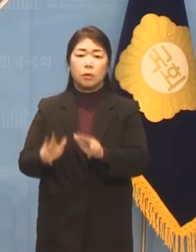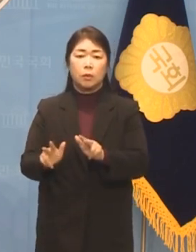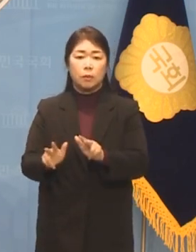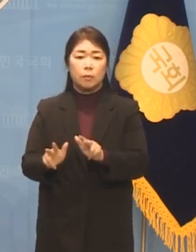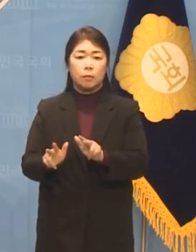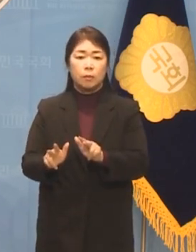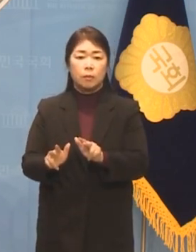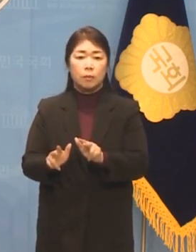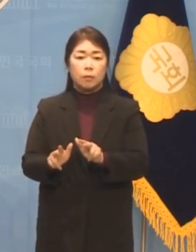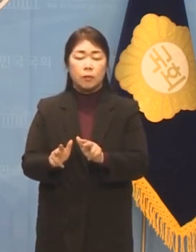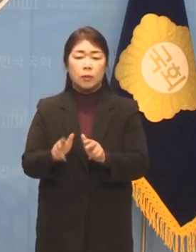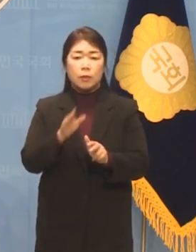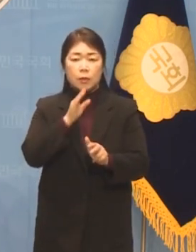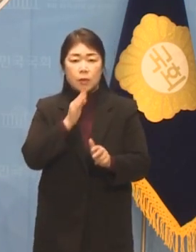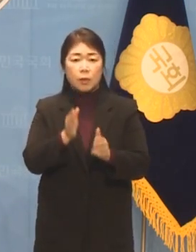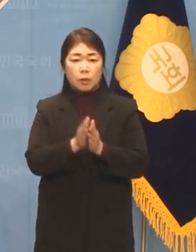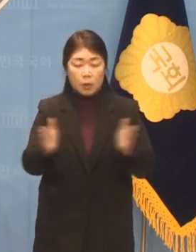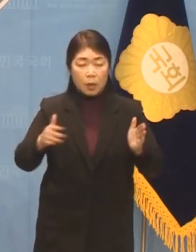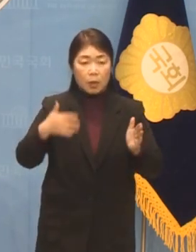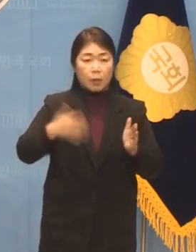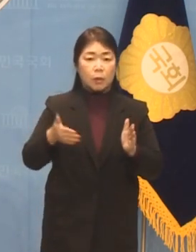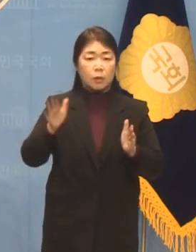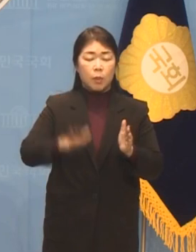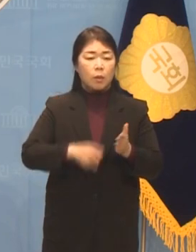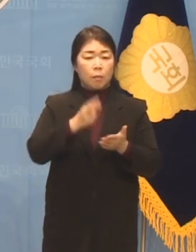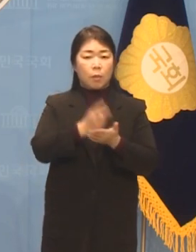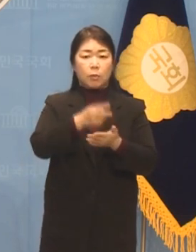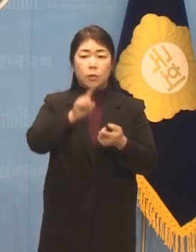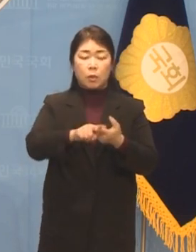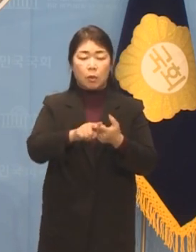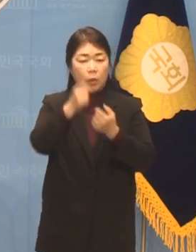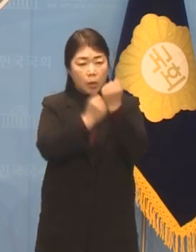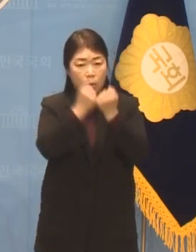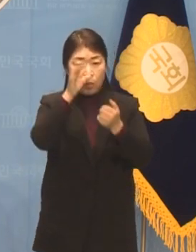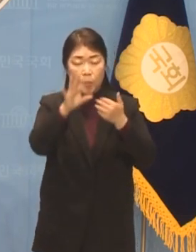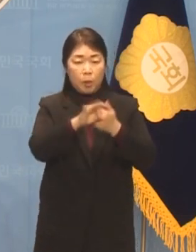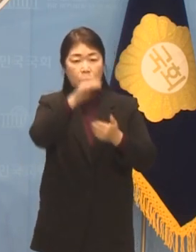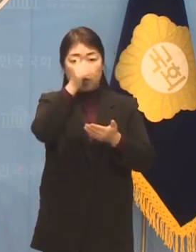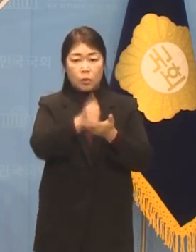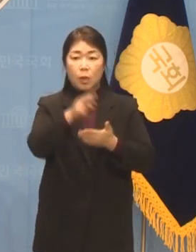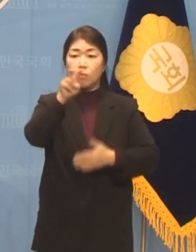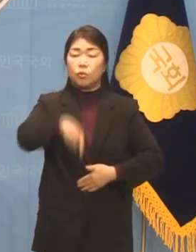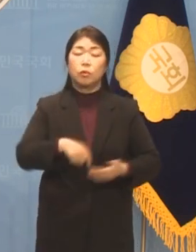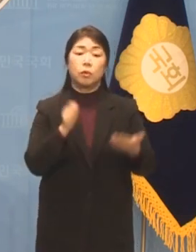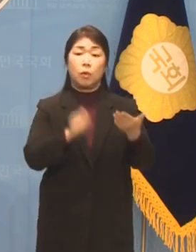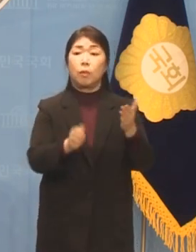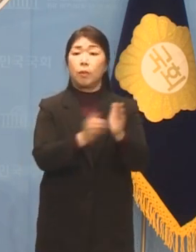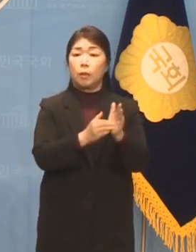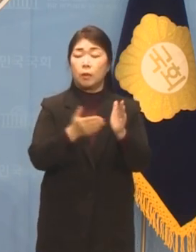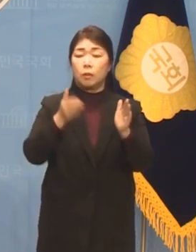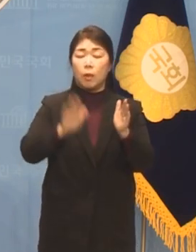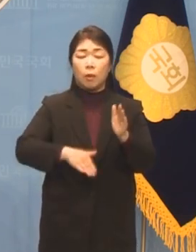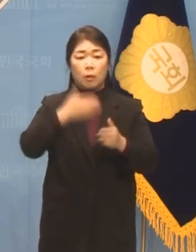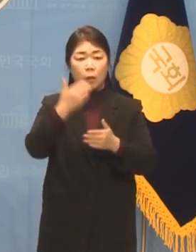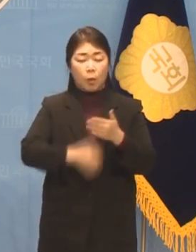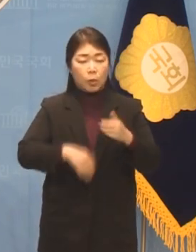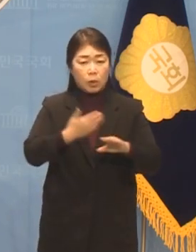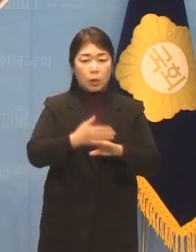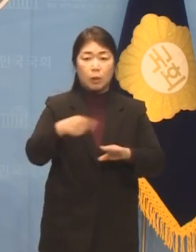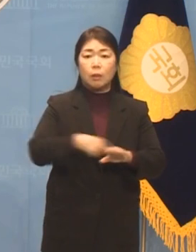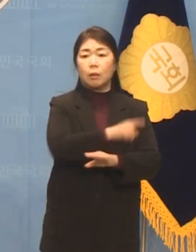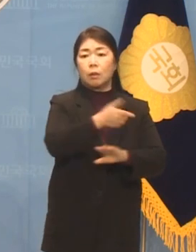착수가 없었다라는 이유로 법리상의 어떤 이유로 무죄를 선고하긴 했지만 나머지 범죄들에 대해서